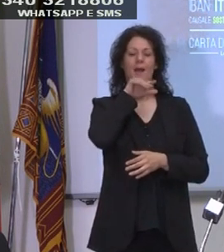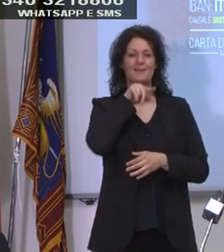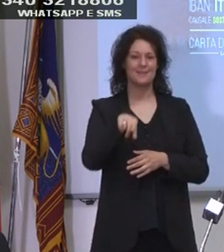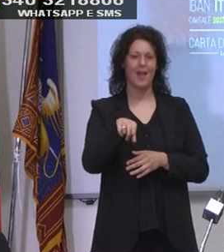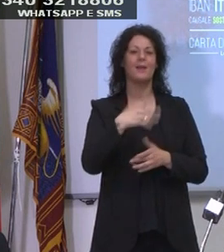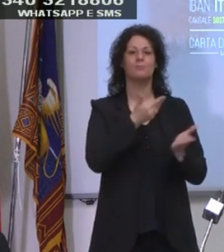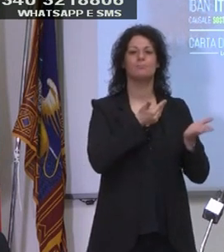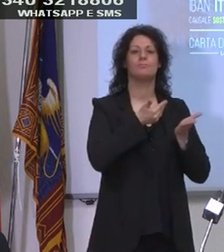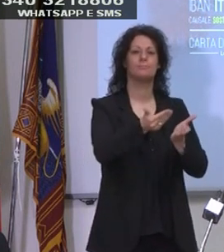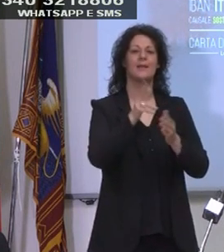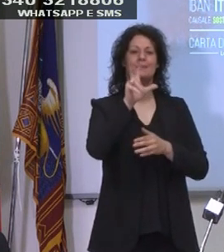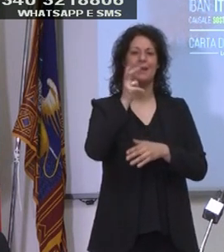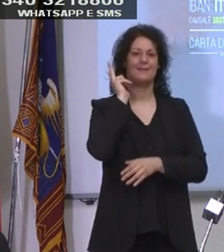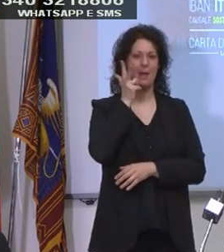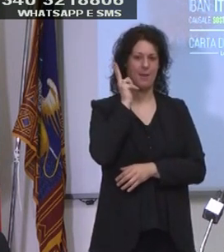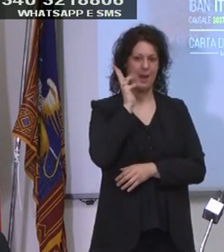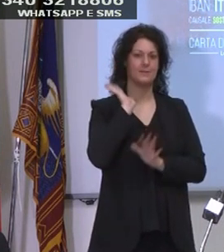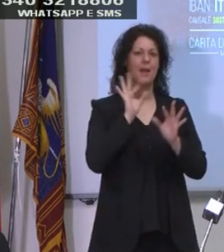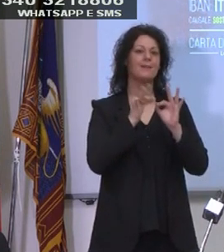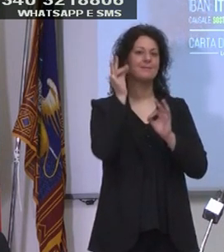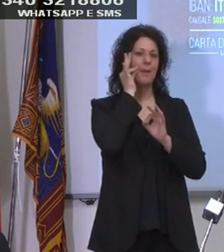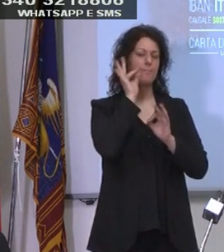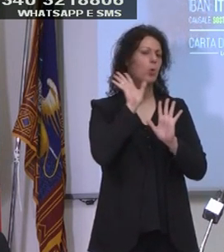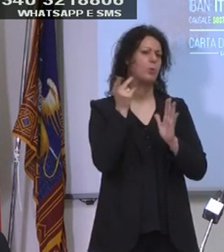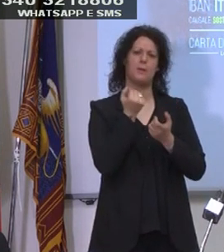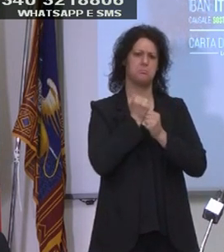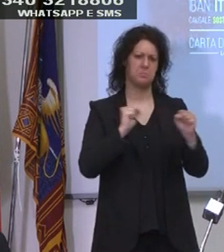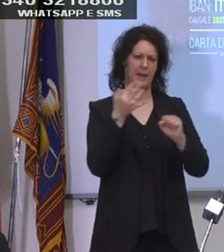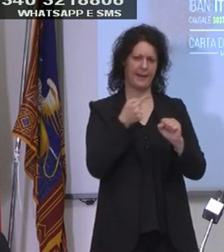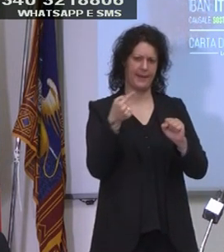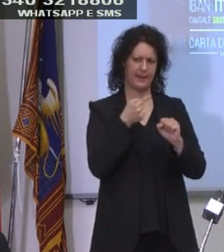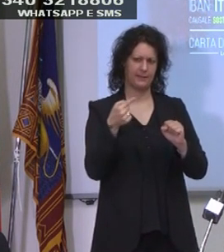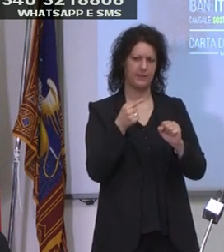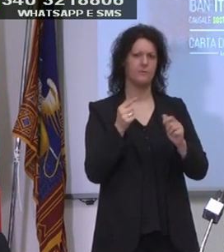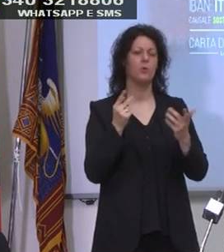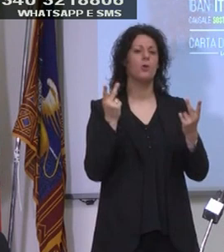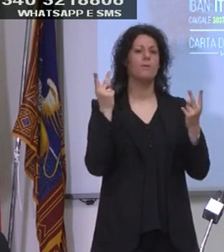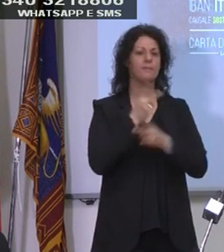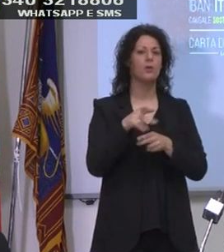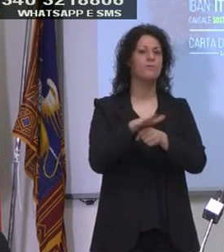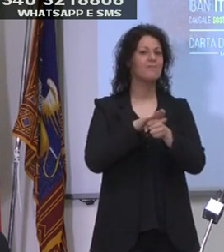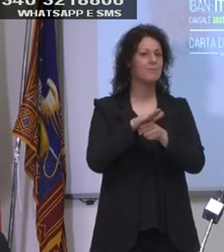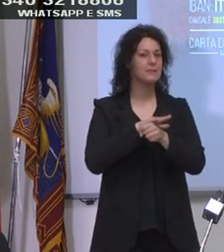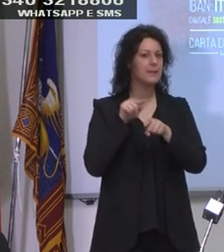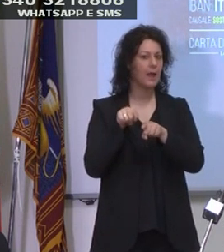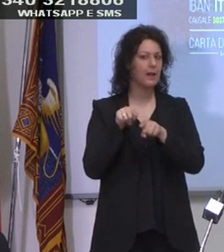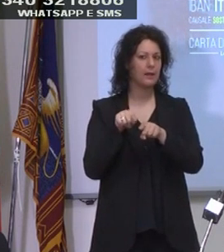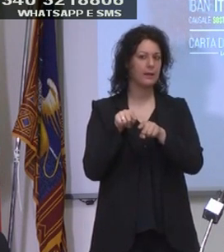il tampone era risultato negativo, nonostante i familiari fossero scettici, comunque